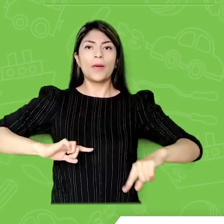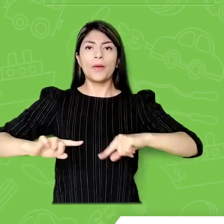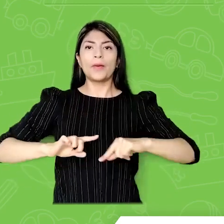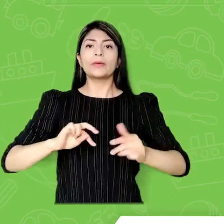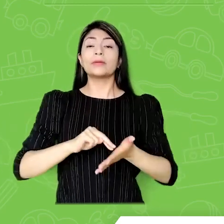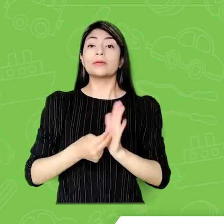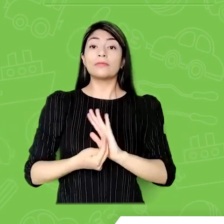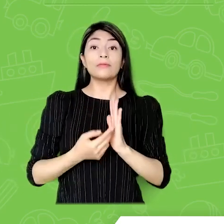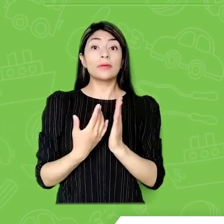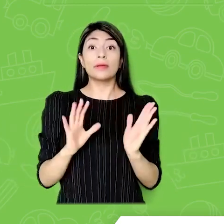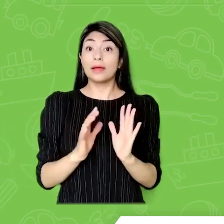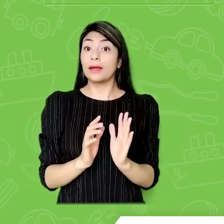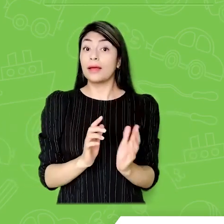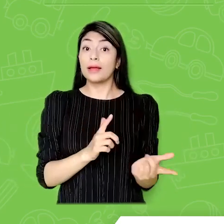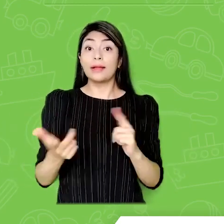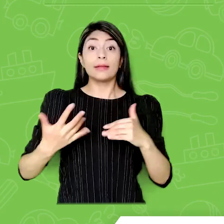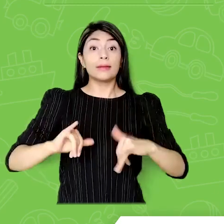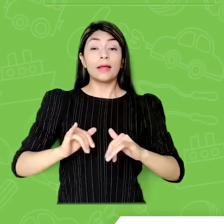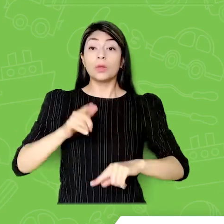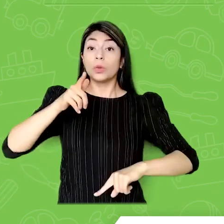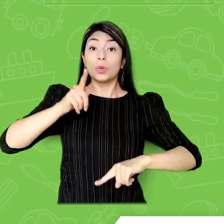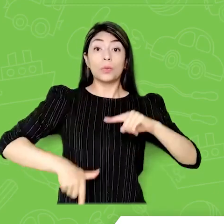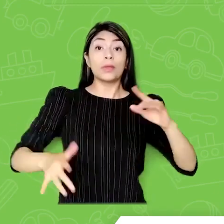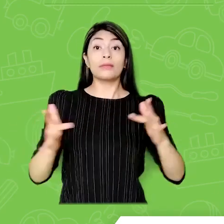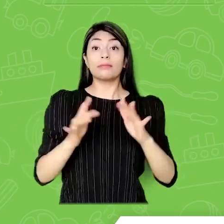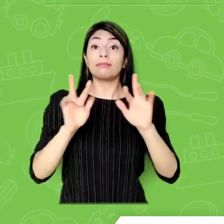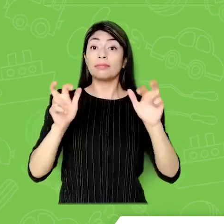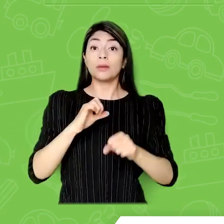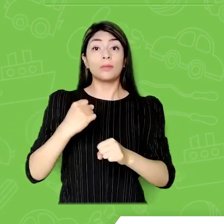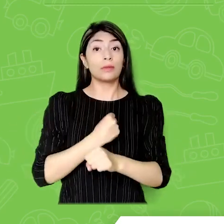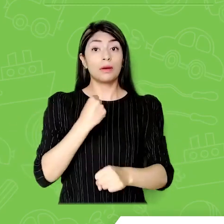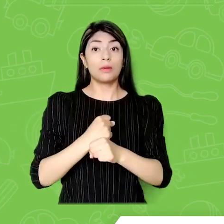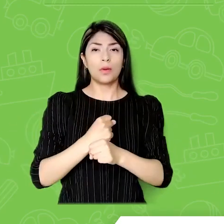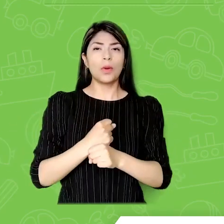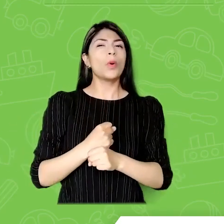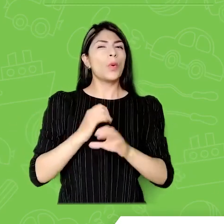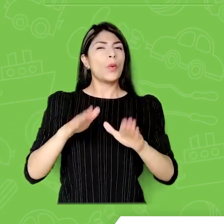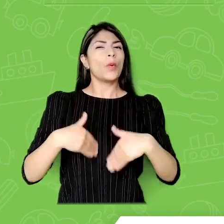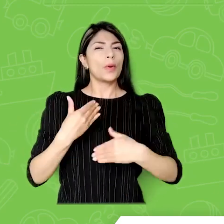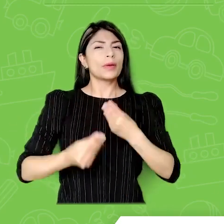las anteriores opciones no fuere posible la provisión del empleo, deberá